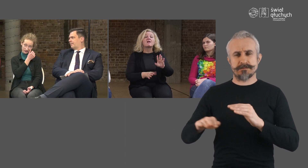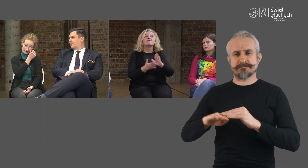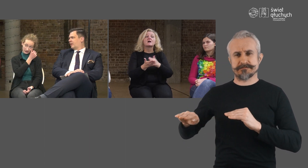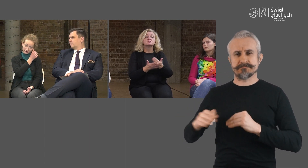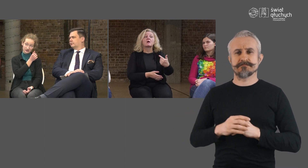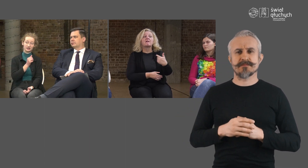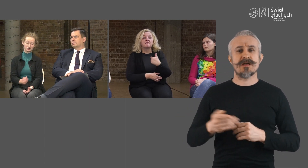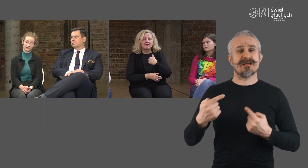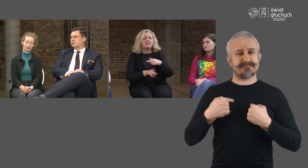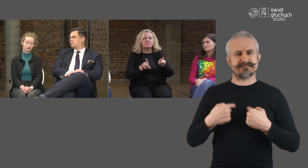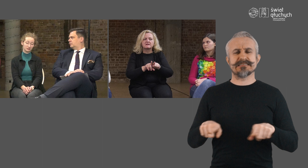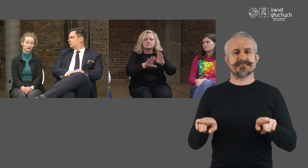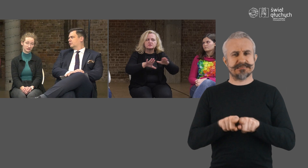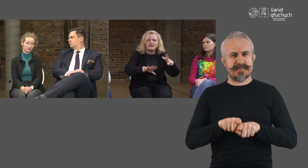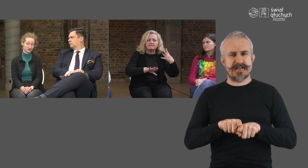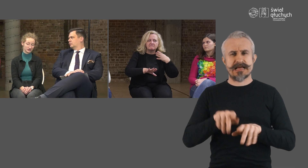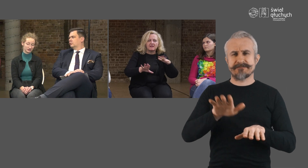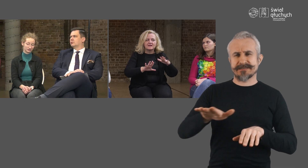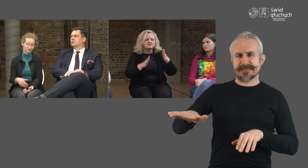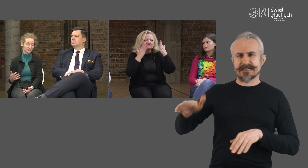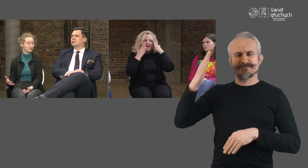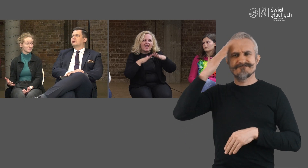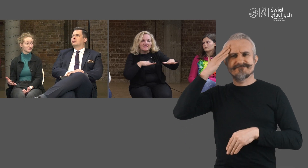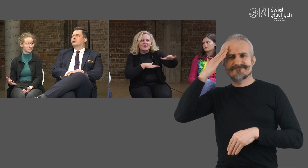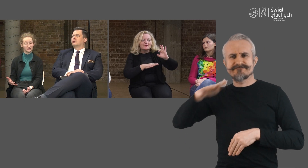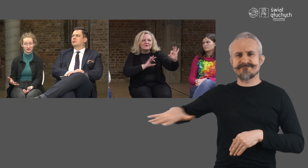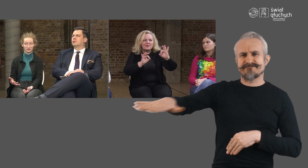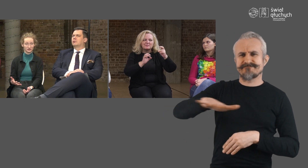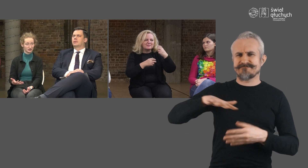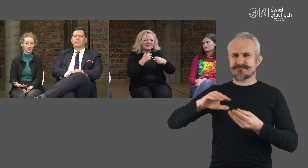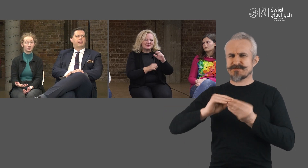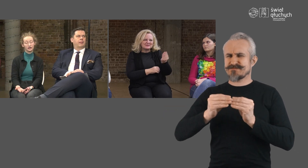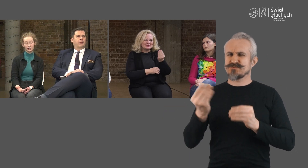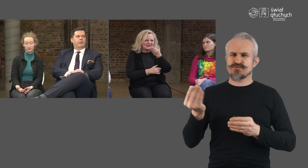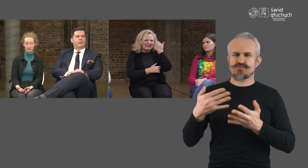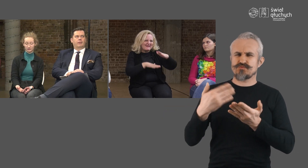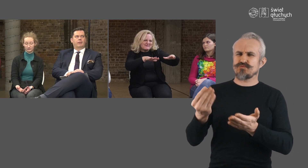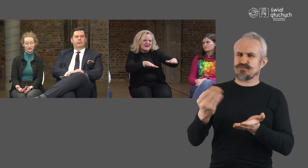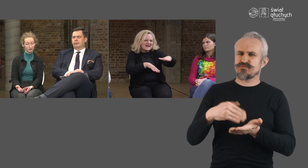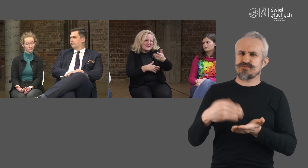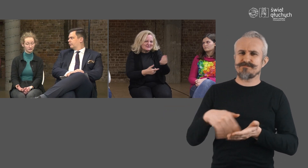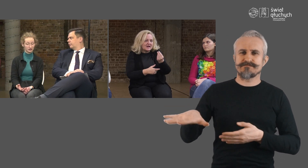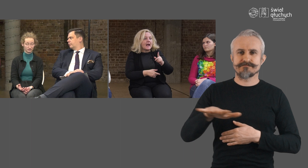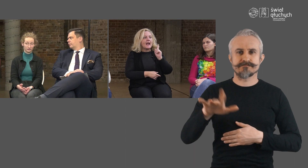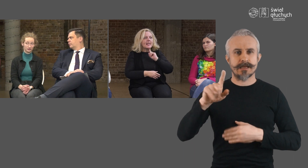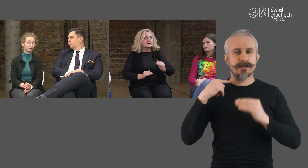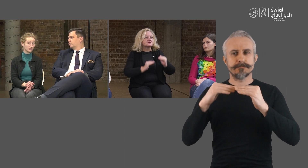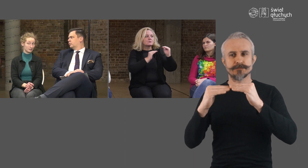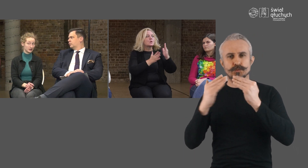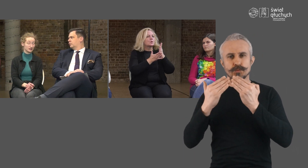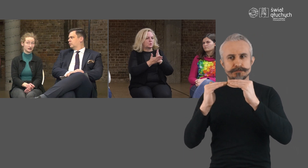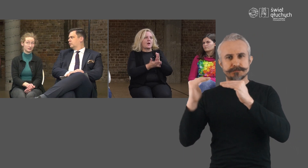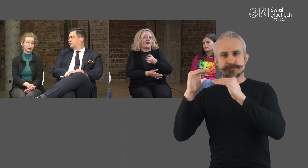wydaje mi się, że generalnie te dzieci jeszcze w tym wieku nie mają świadomości swoich problemów i w ogóle czego im potrzeba. I na przykład w liceum już widzę, że funkcjonuje